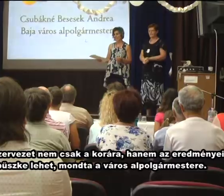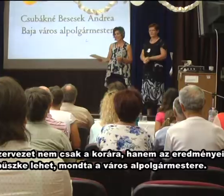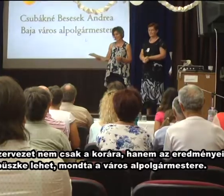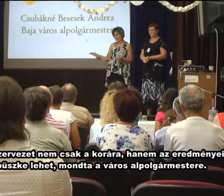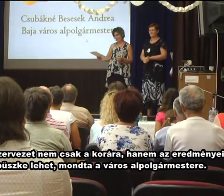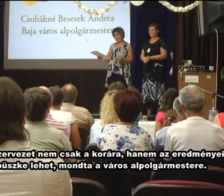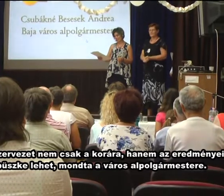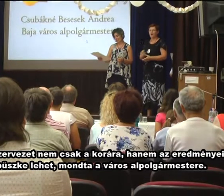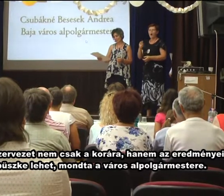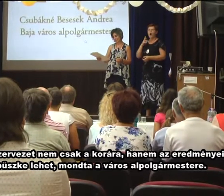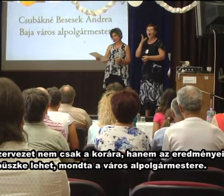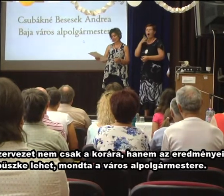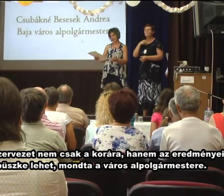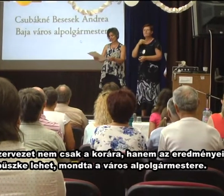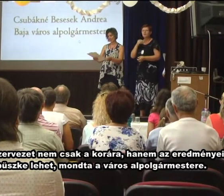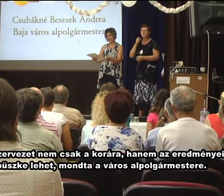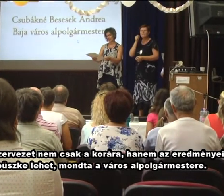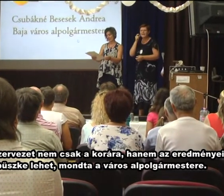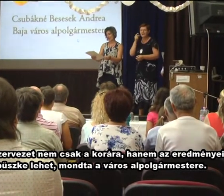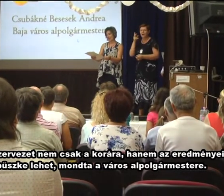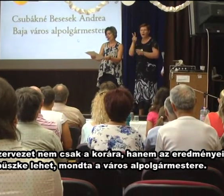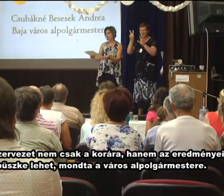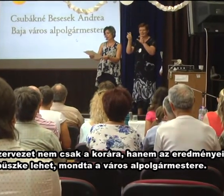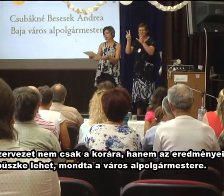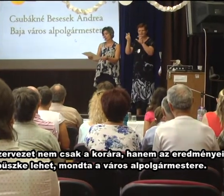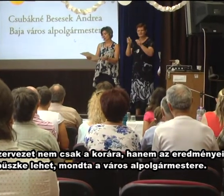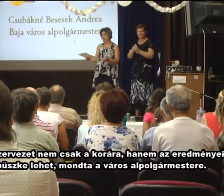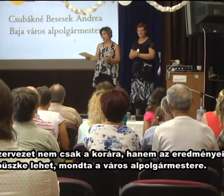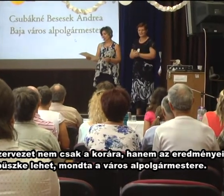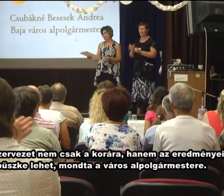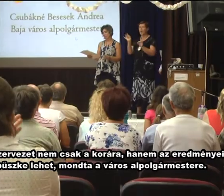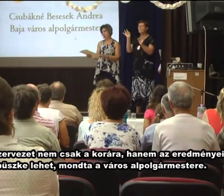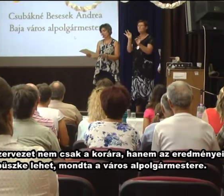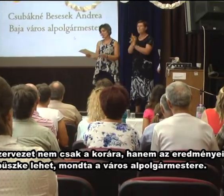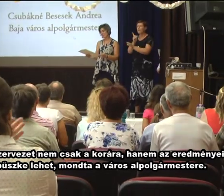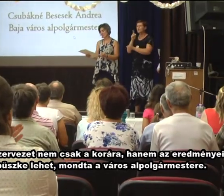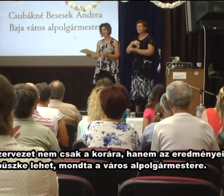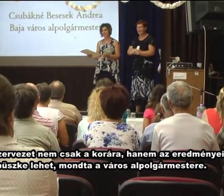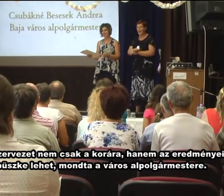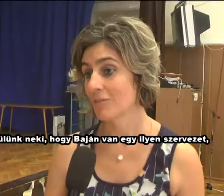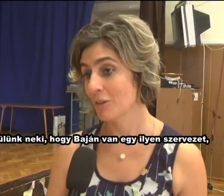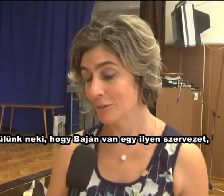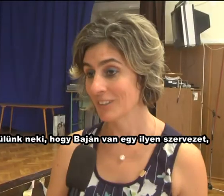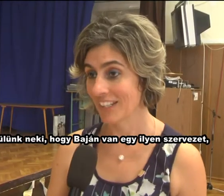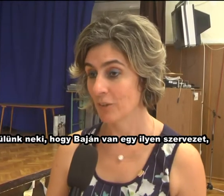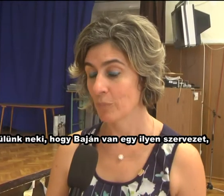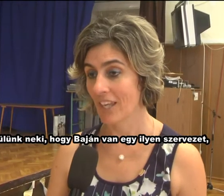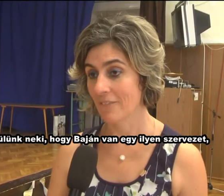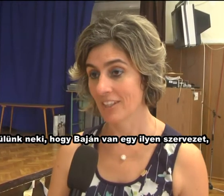A helyi szervezet nem csak a korára, hanem az eredményeire is büszke lehet, mondta a város alpolgármestere. Örülünk neki, hogy Baján van